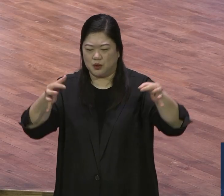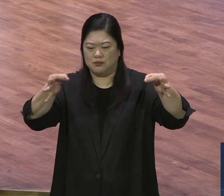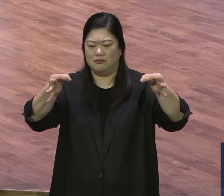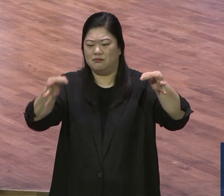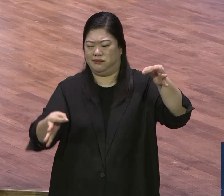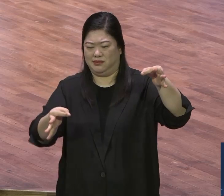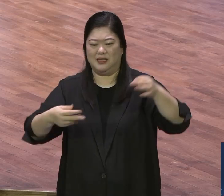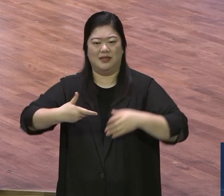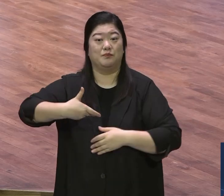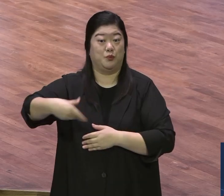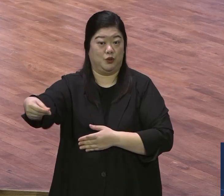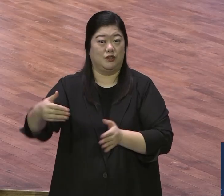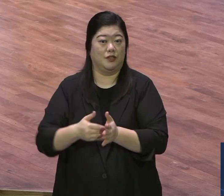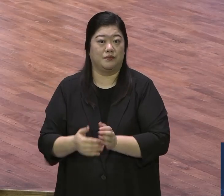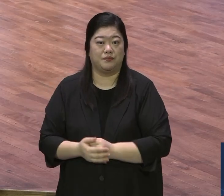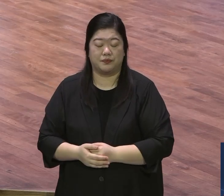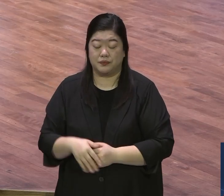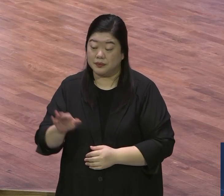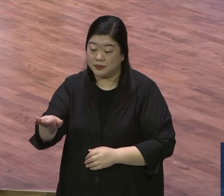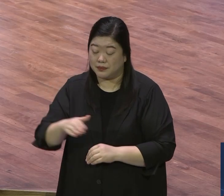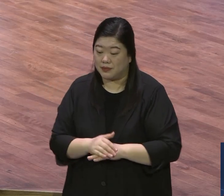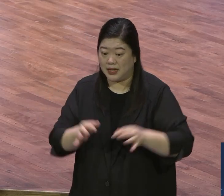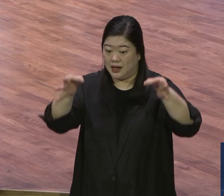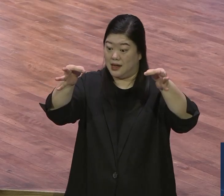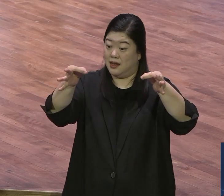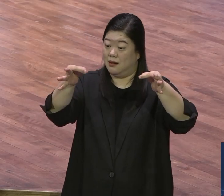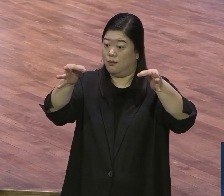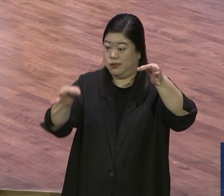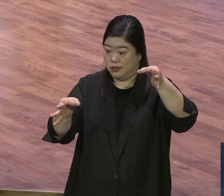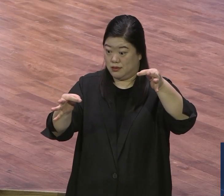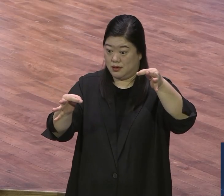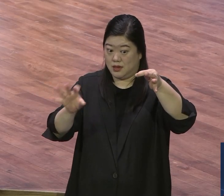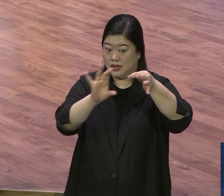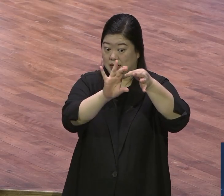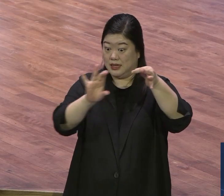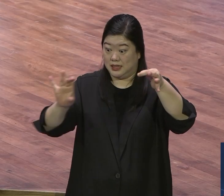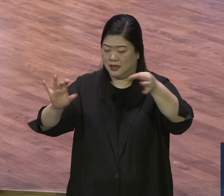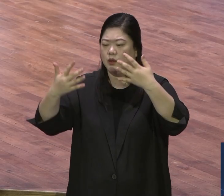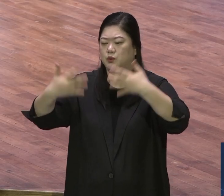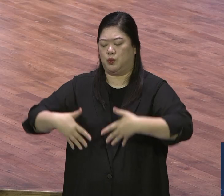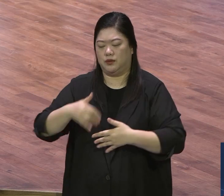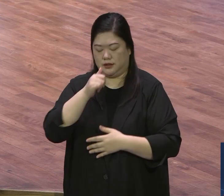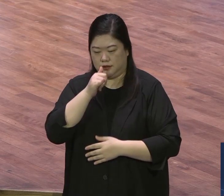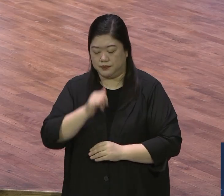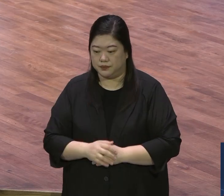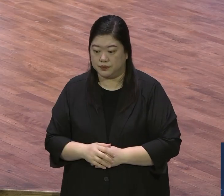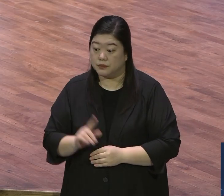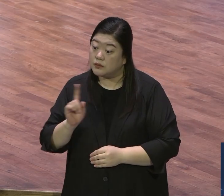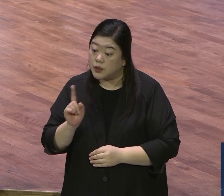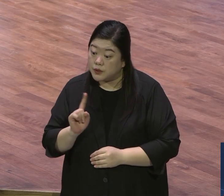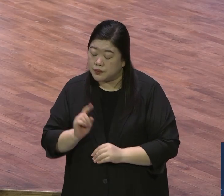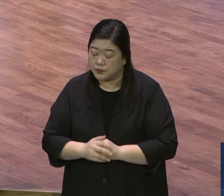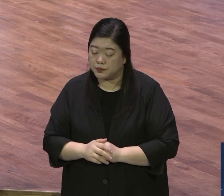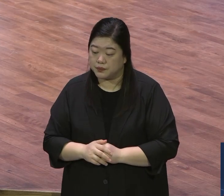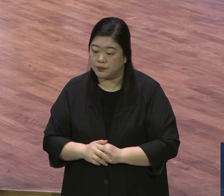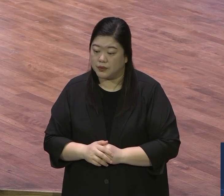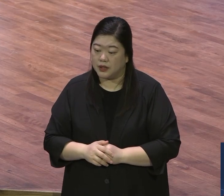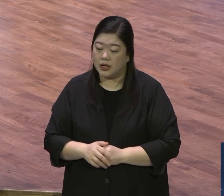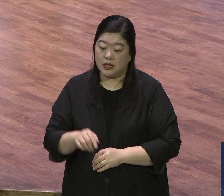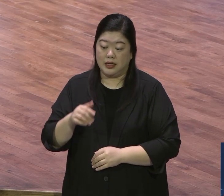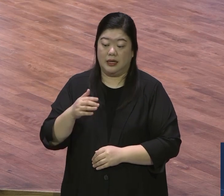내걸 했습니다 내가 쌍값으로 전세를 주는 이유는 당신이 당신 가정이